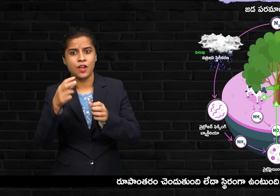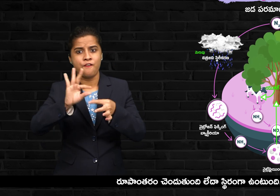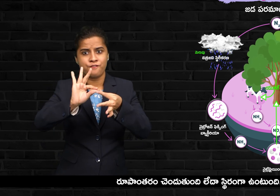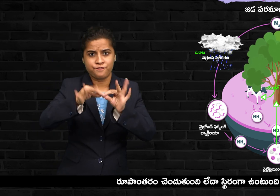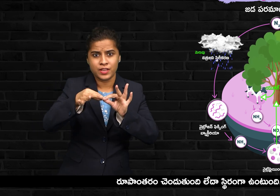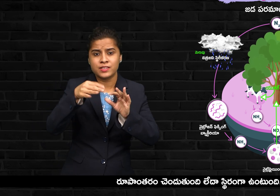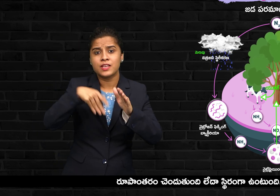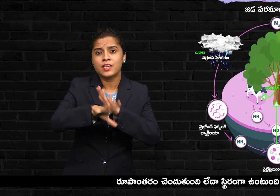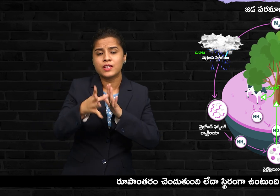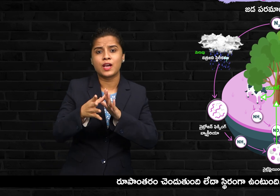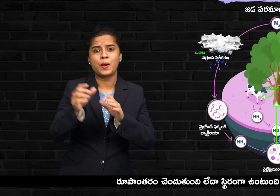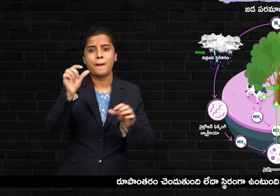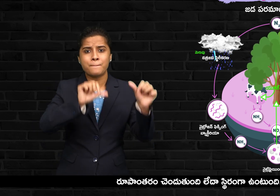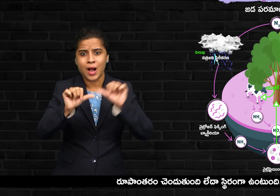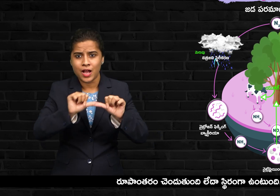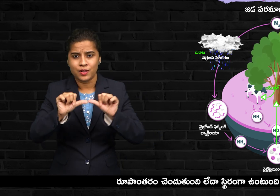లేదా స్థిరంగా ఉంటుంది.